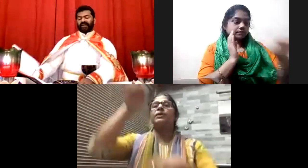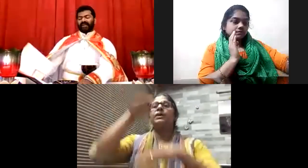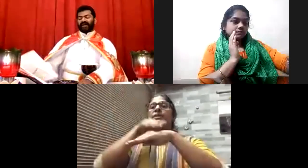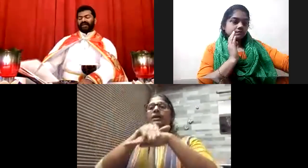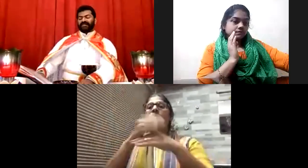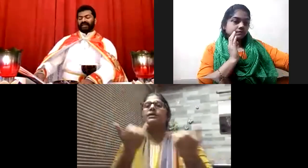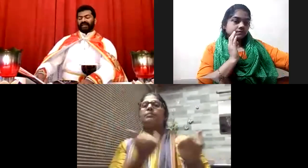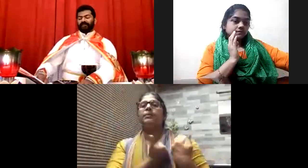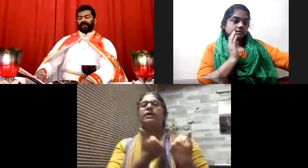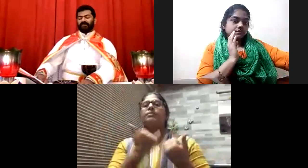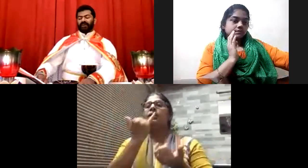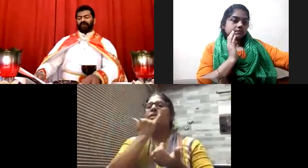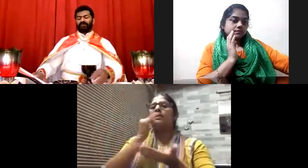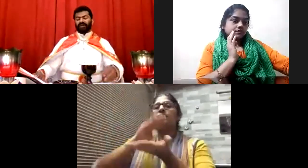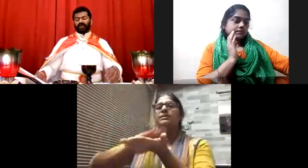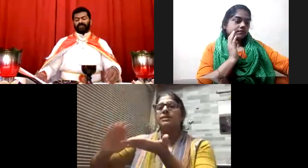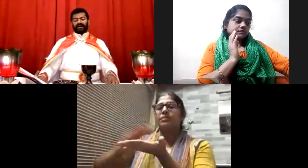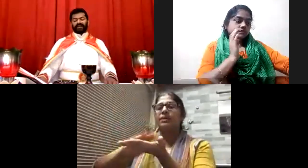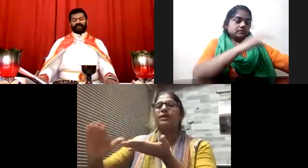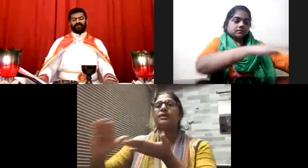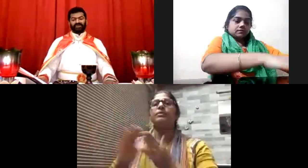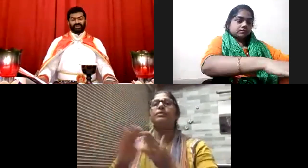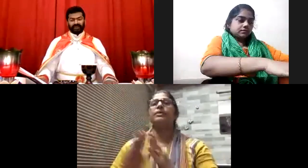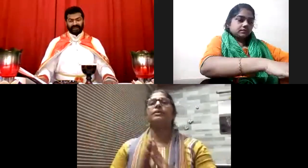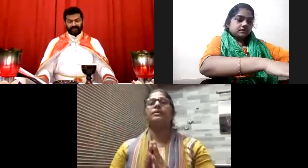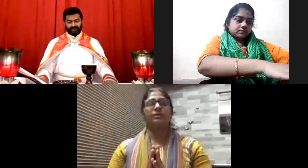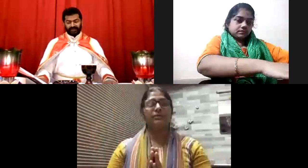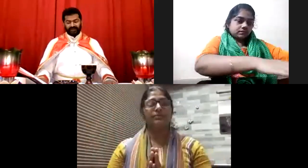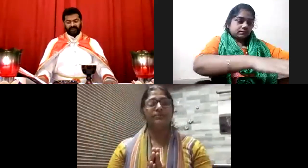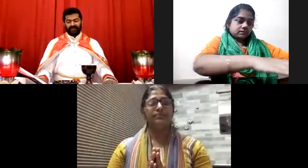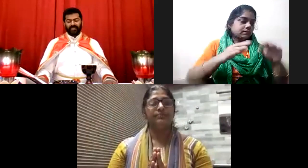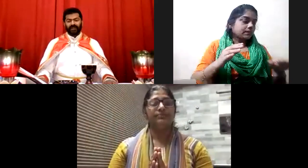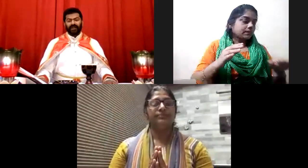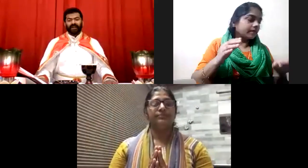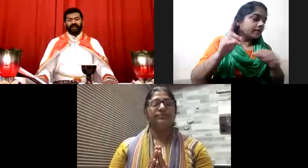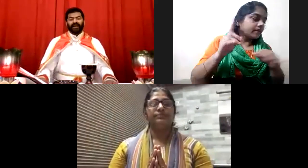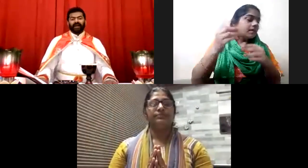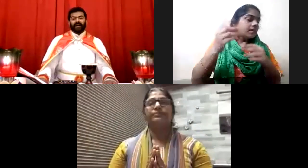കർത്താവേ, അങ്ങയുടെ ദാസരുടെ പാപങ്ങളും അപരാധങ്ങളും ക്ഷമിക്കണമേ.